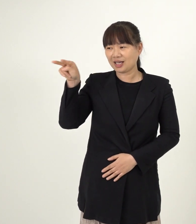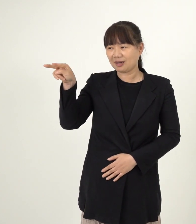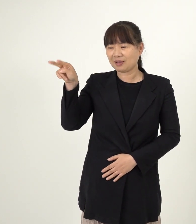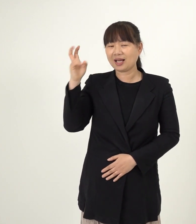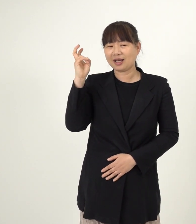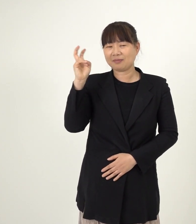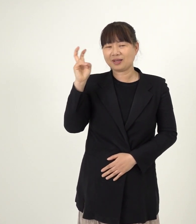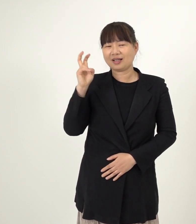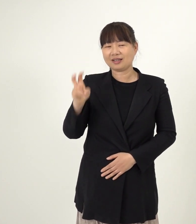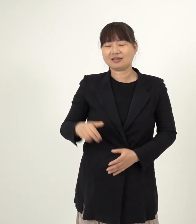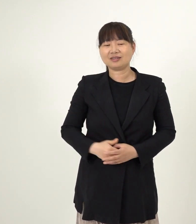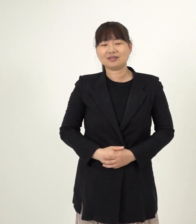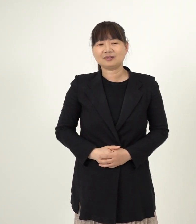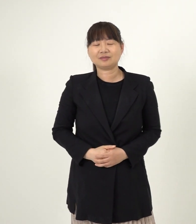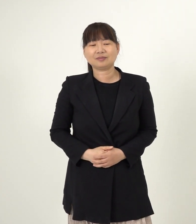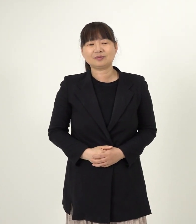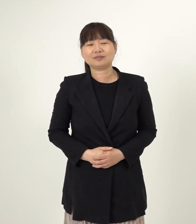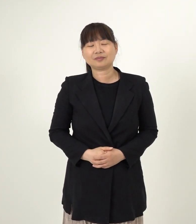거예요.